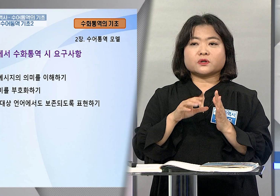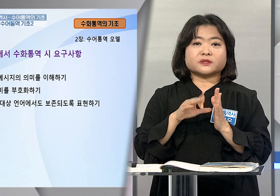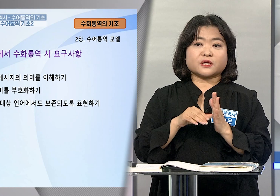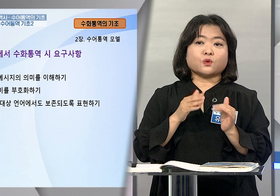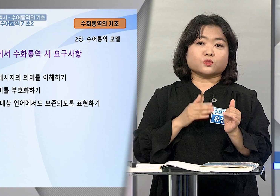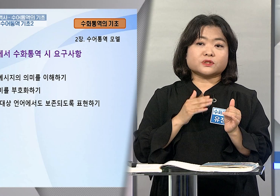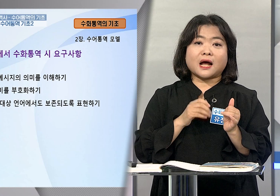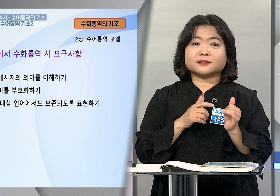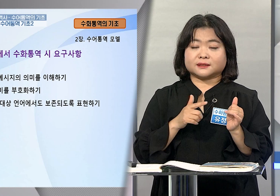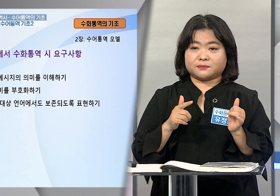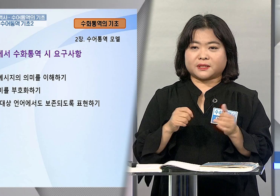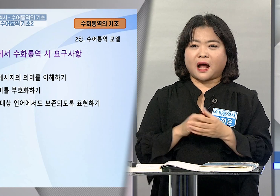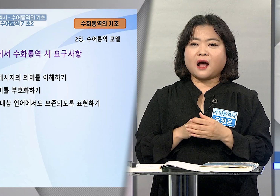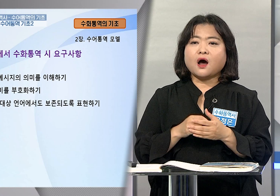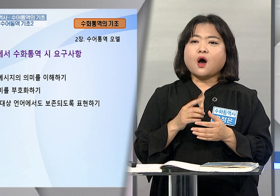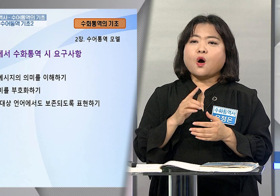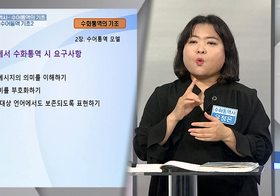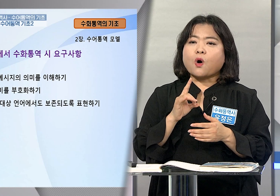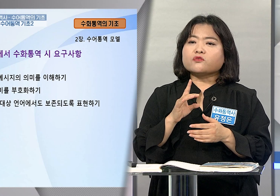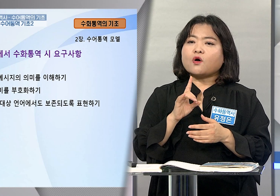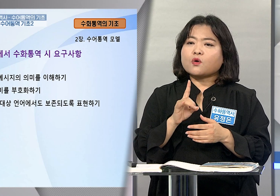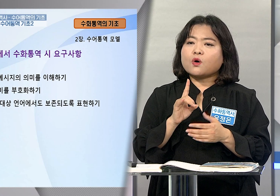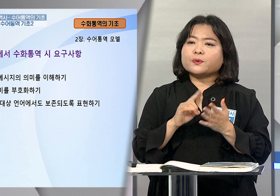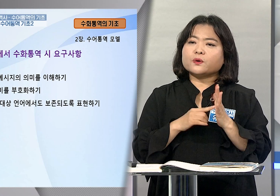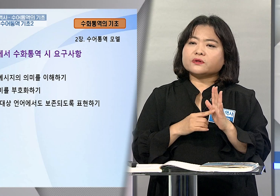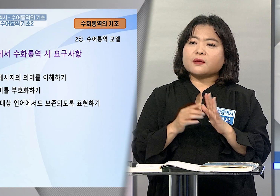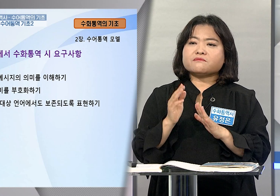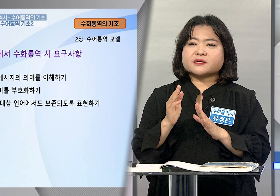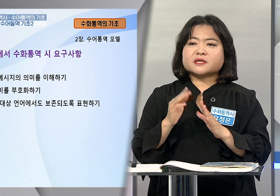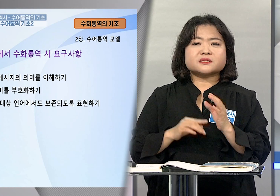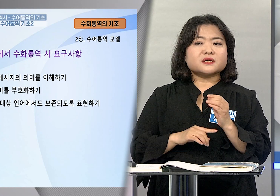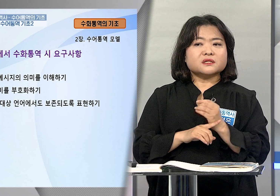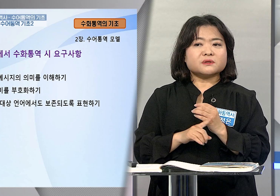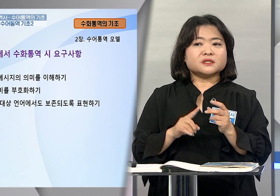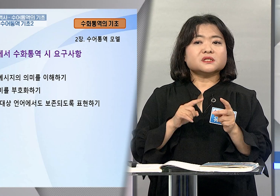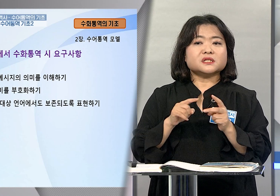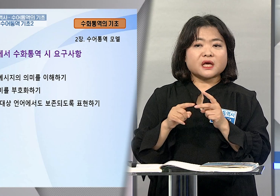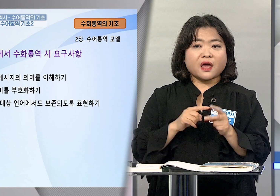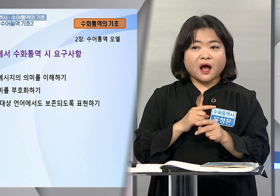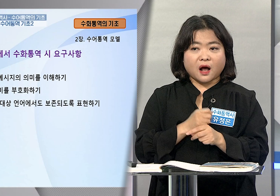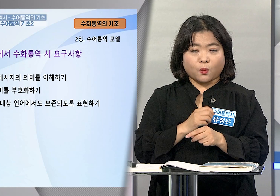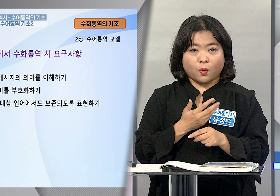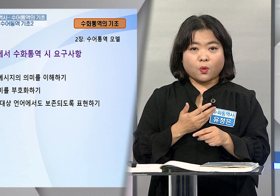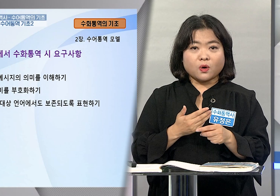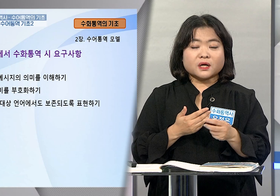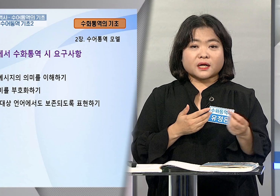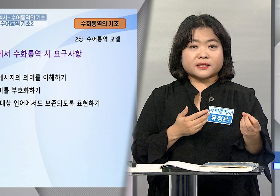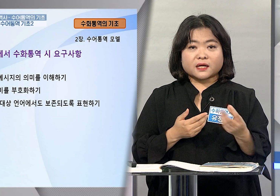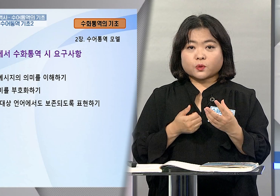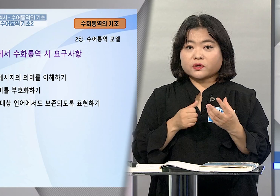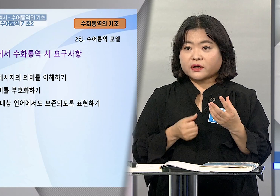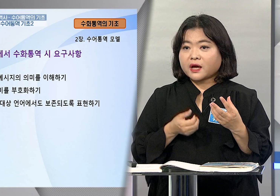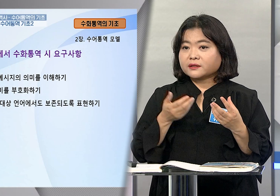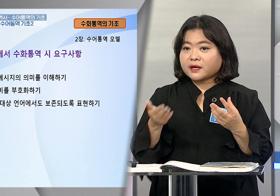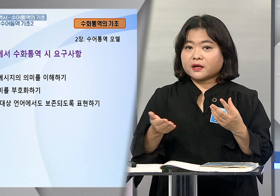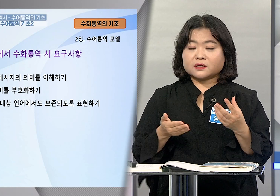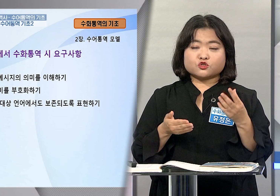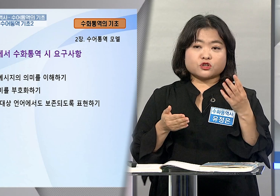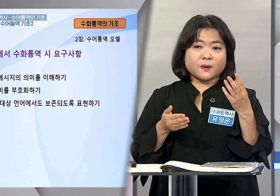수화통역대의 요구사항들입니다. 원어로 표현된 메시지의 의미를 이해해야 하고, 그러니까 내가 통역해야 될